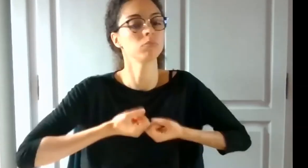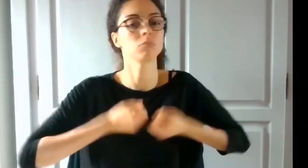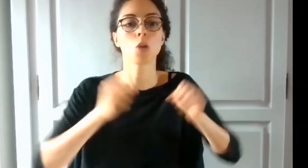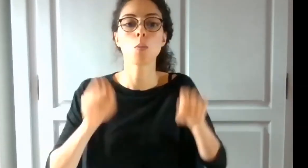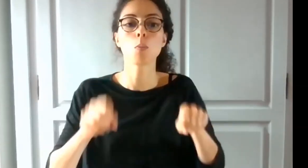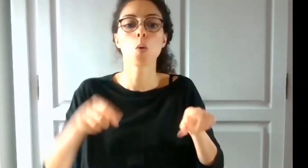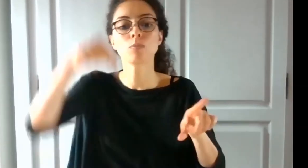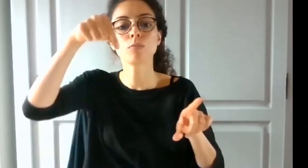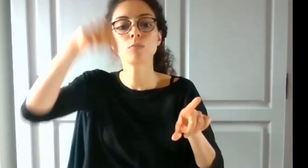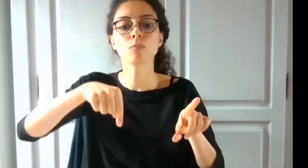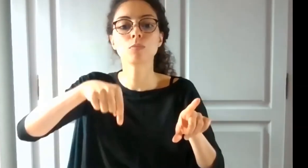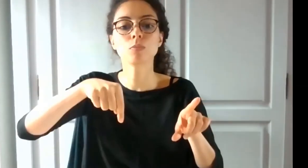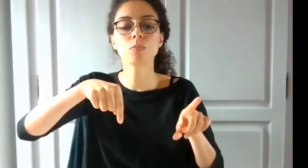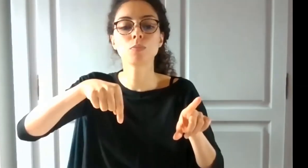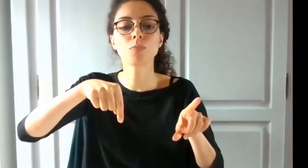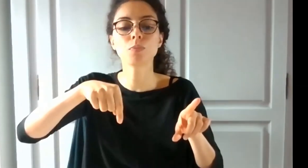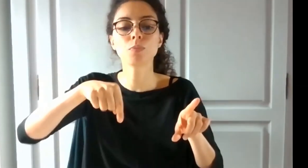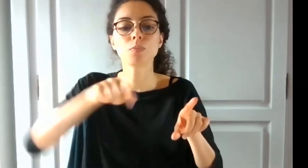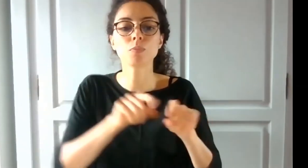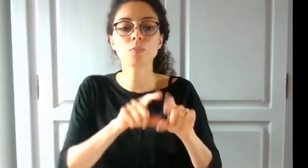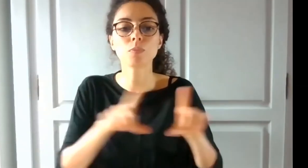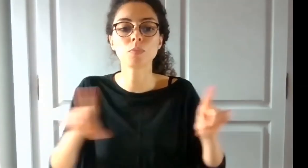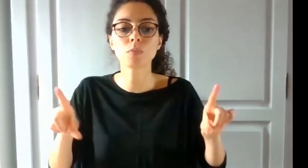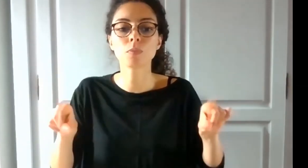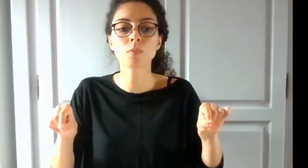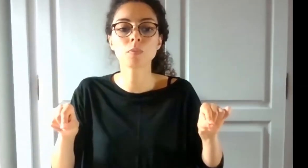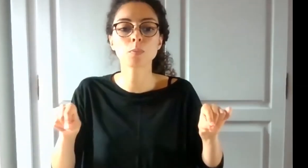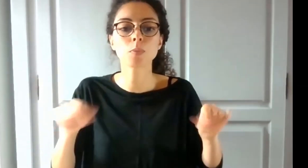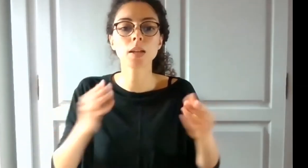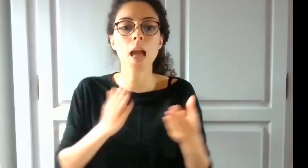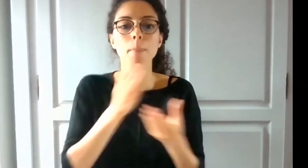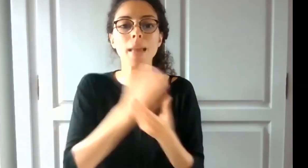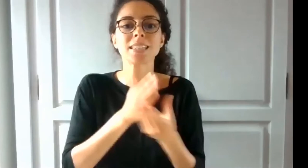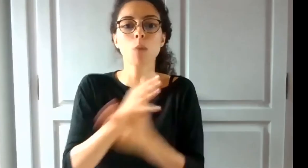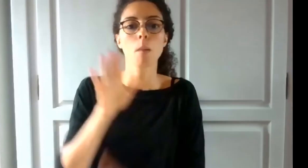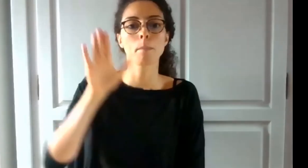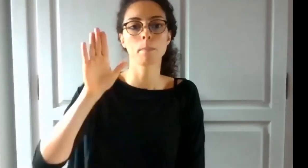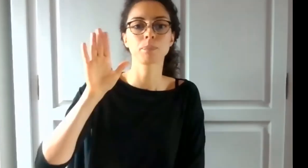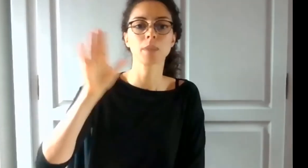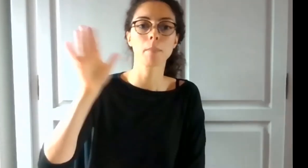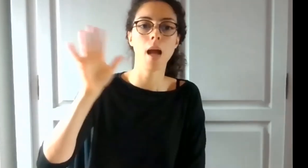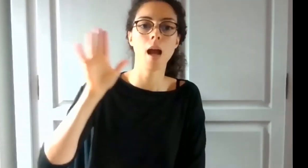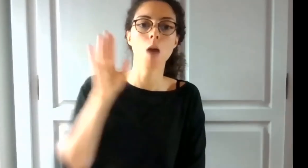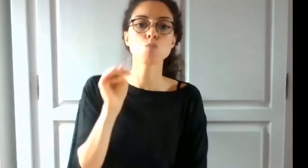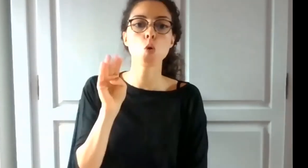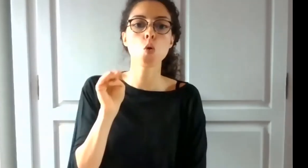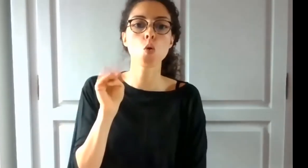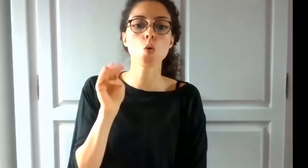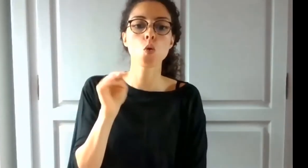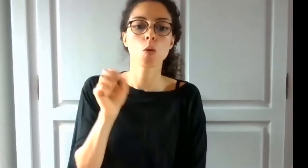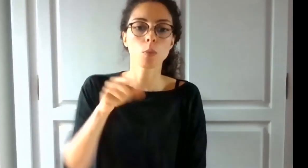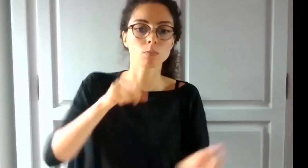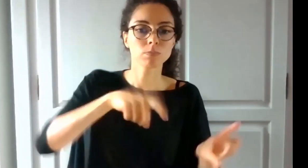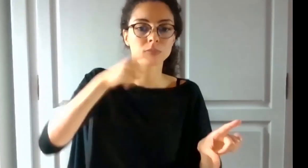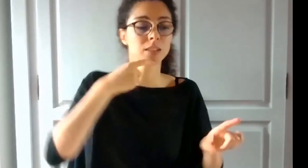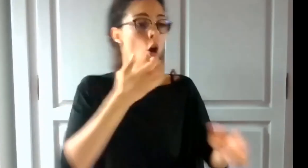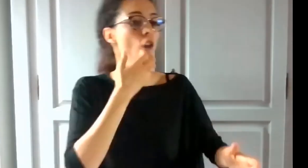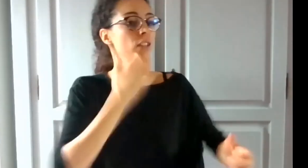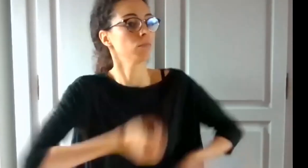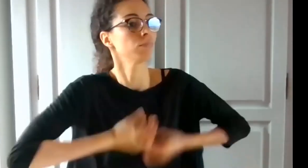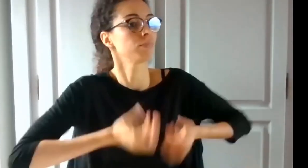dans le volet participant avec la petite main bleue que vous souhaitez prendre la parole